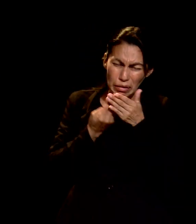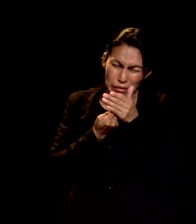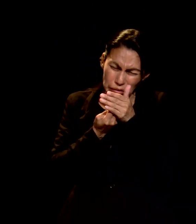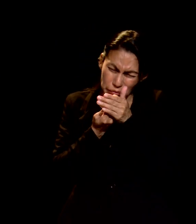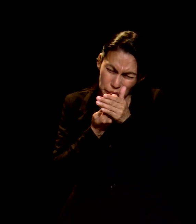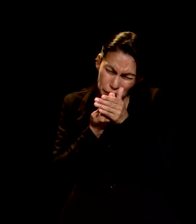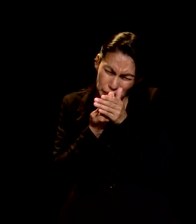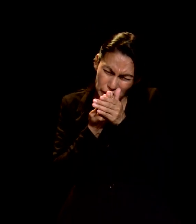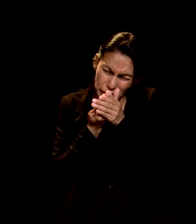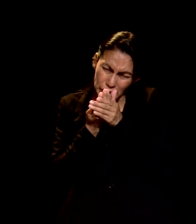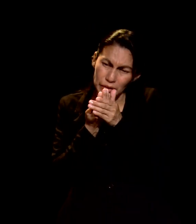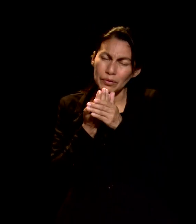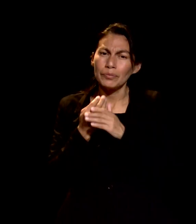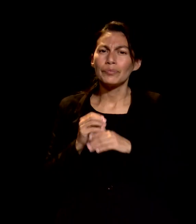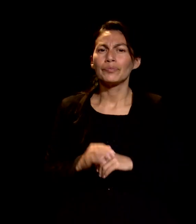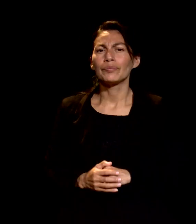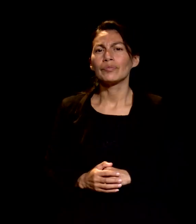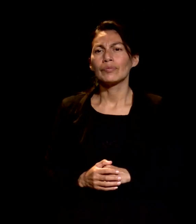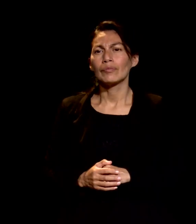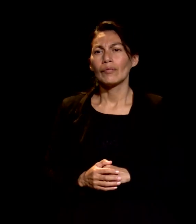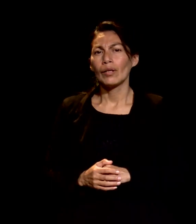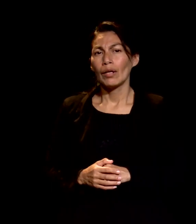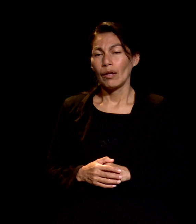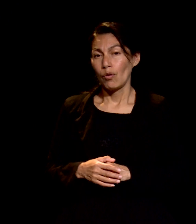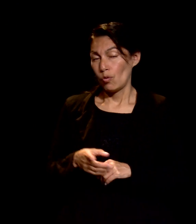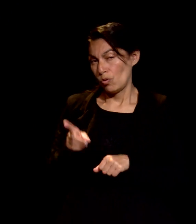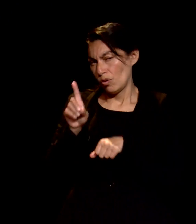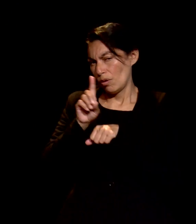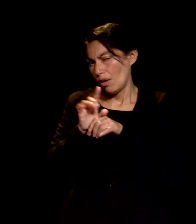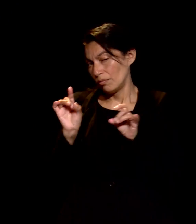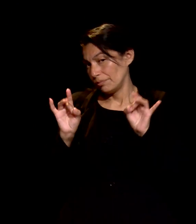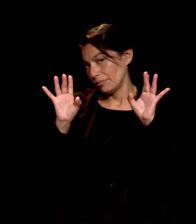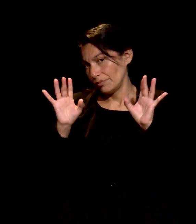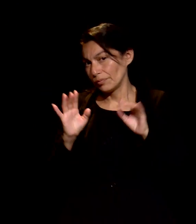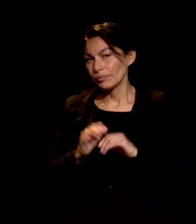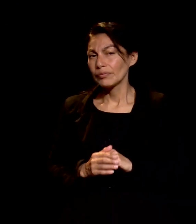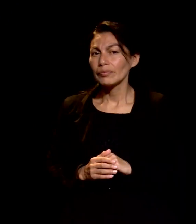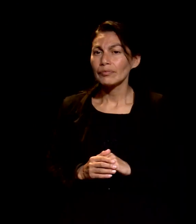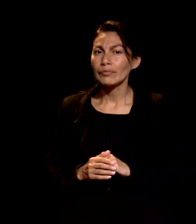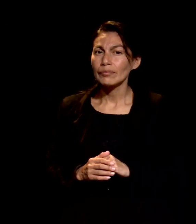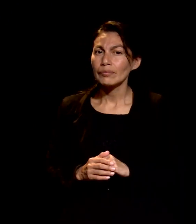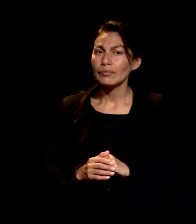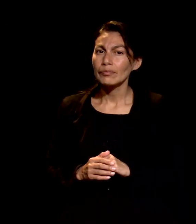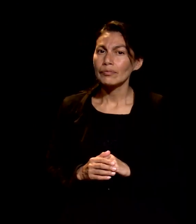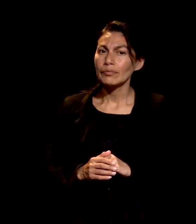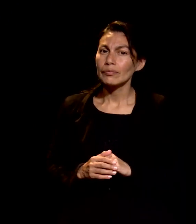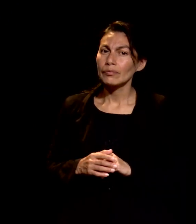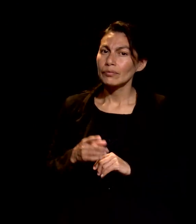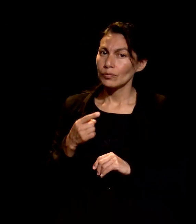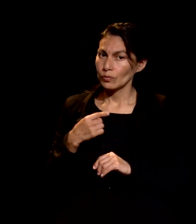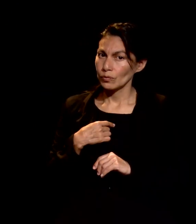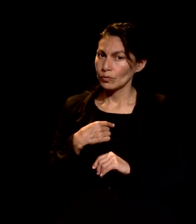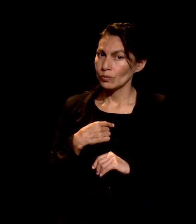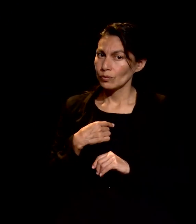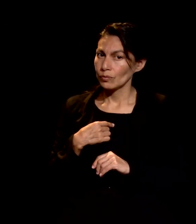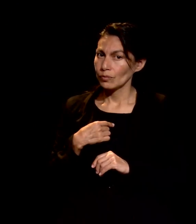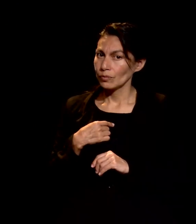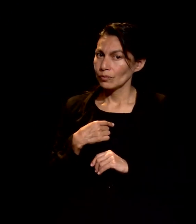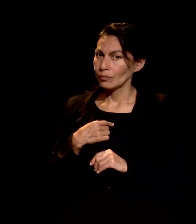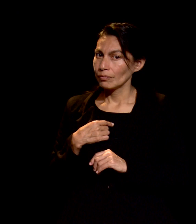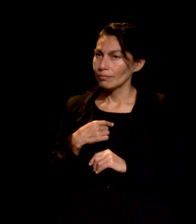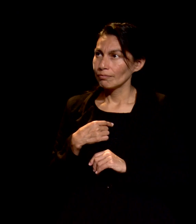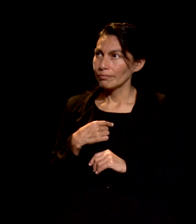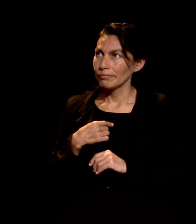muy temprano en la mañana, muy temprano. así que uno de esos días yo decidí